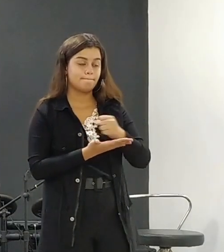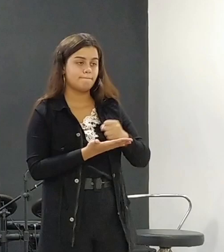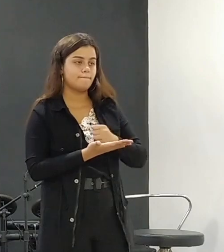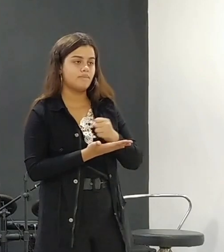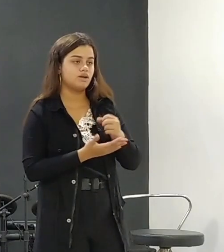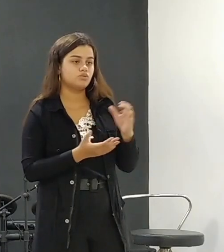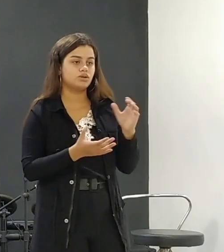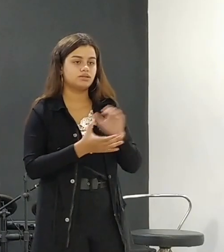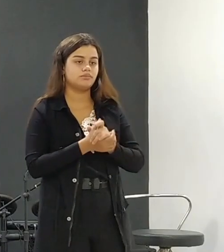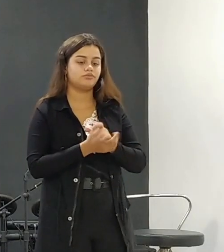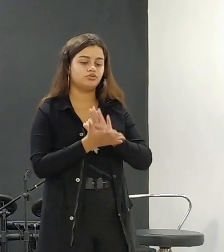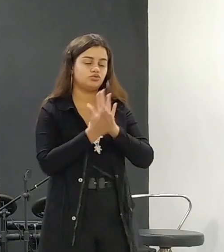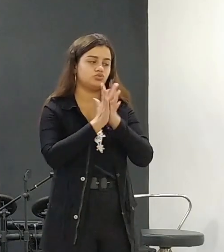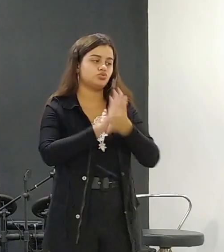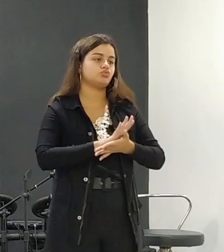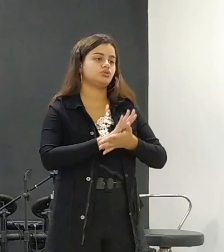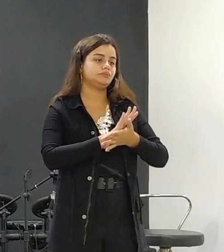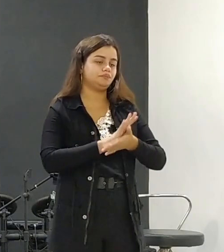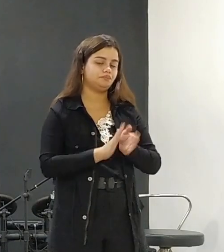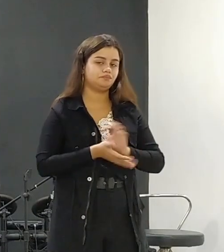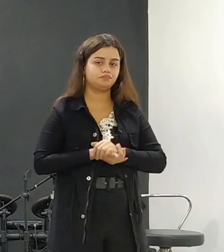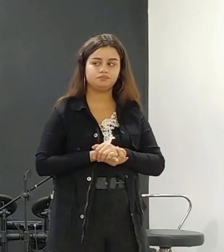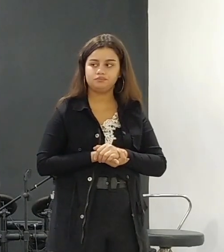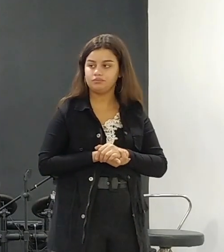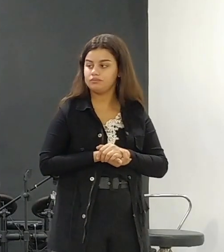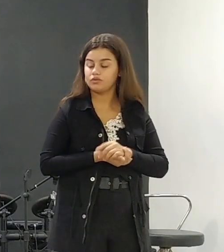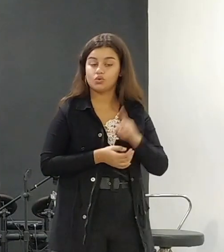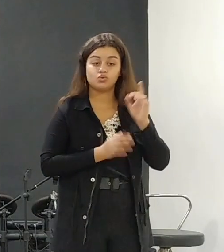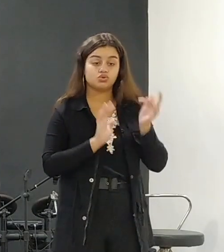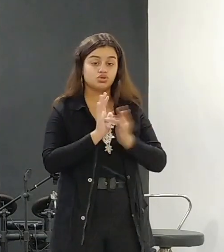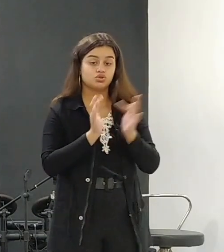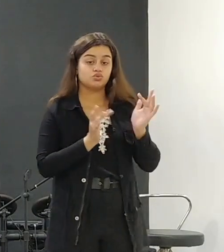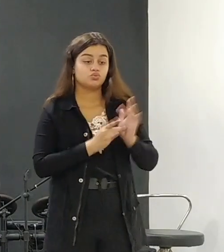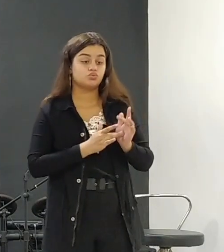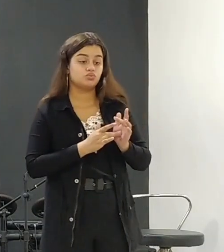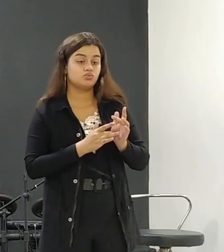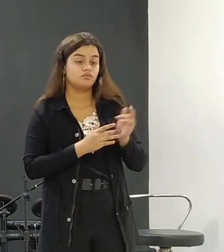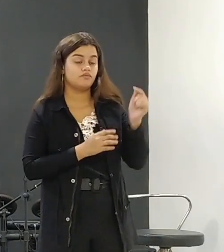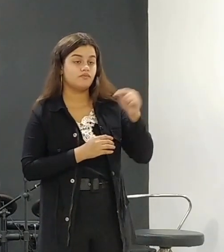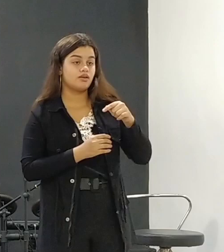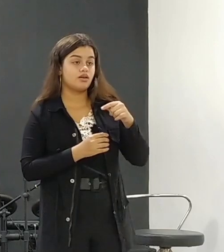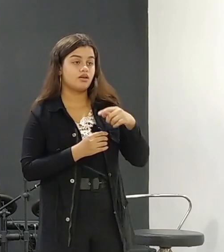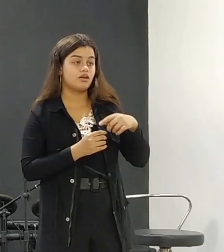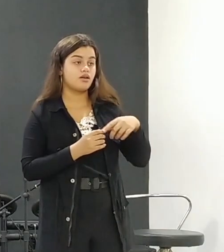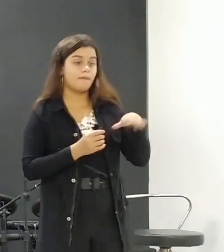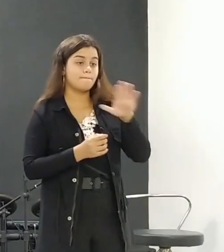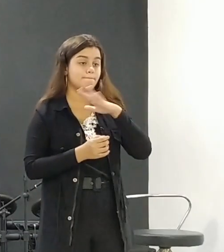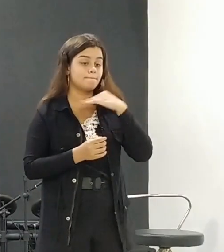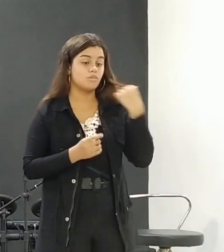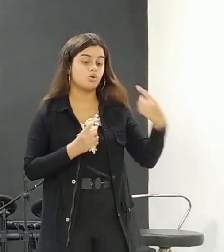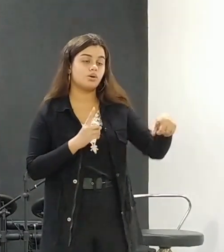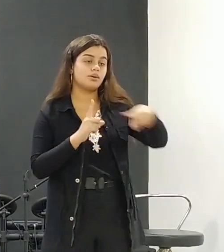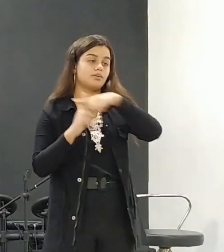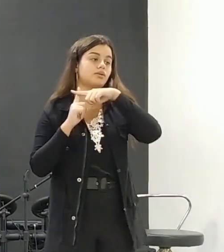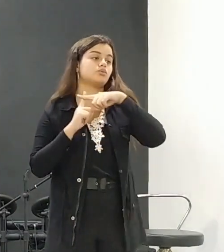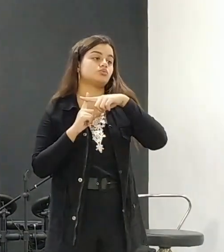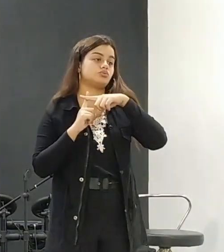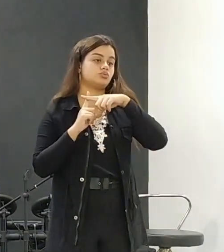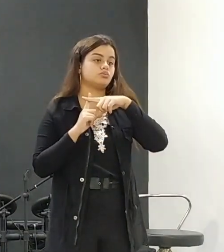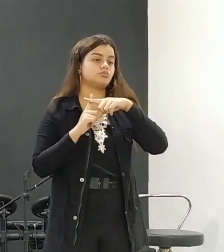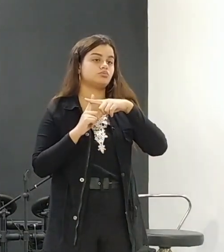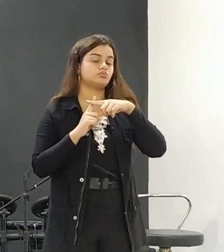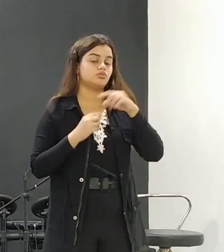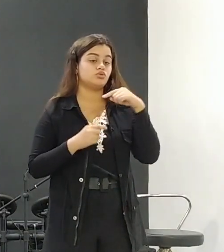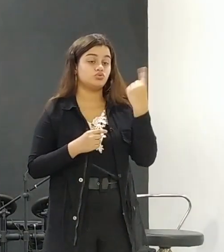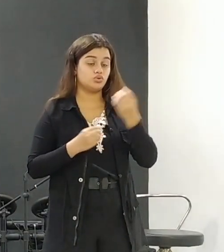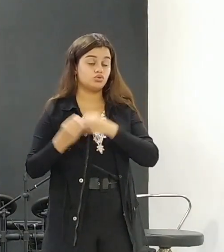têm sido destruídas. Mas aí, quando Jesus vem e morre pelos nossos pecados, Ele vem restaurando